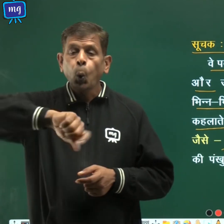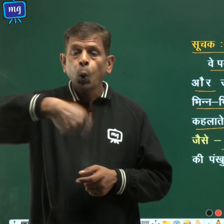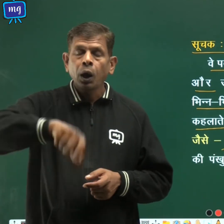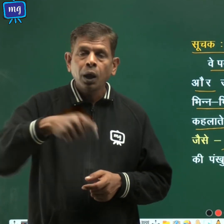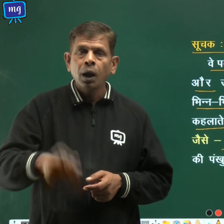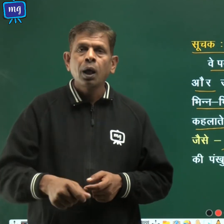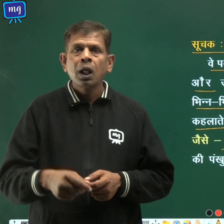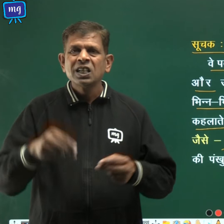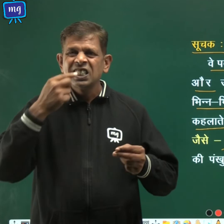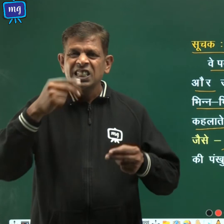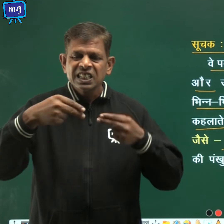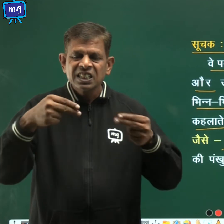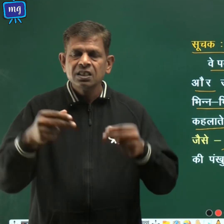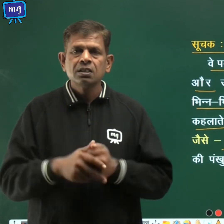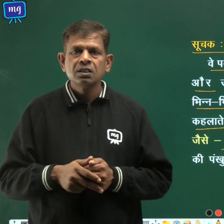लिटमस,